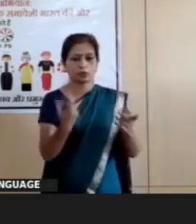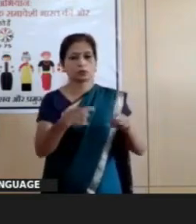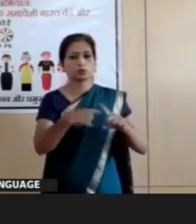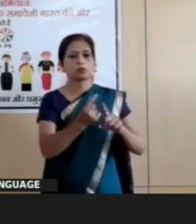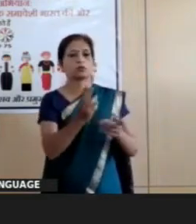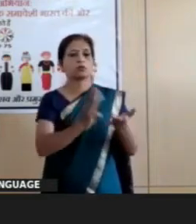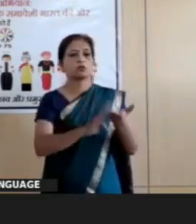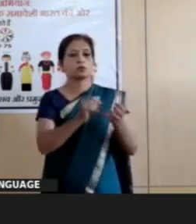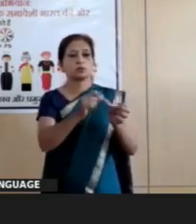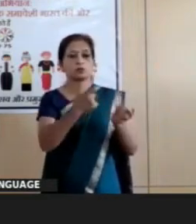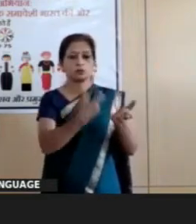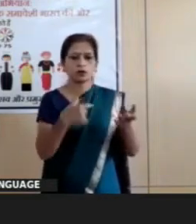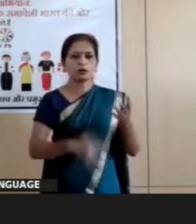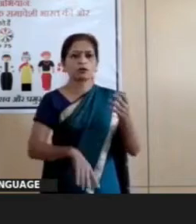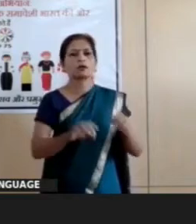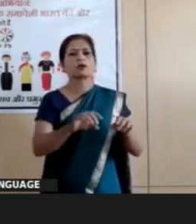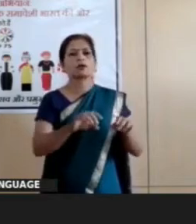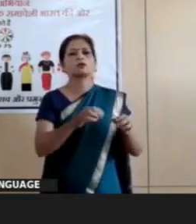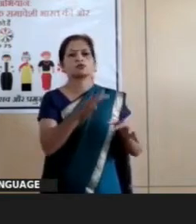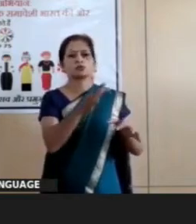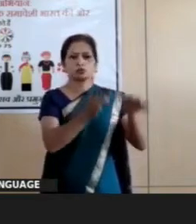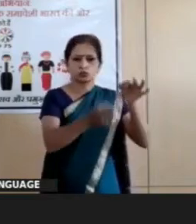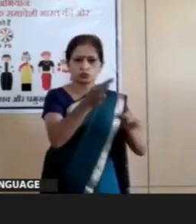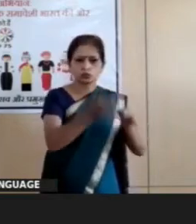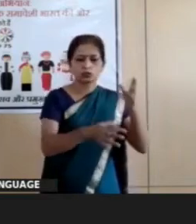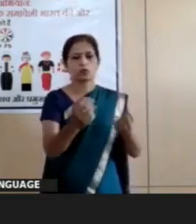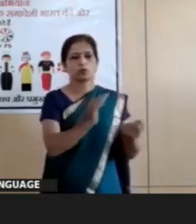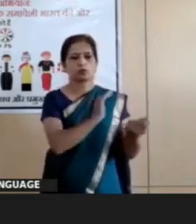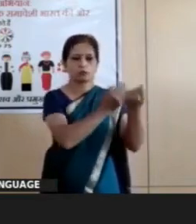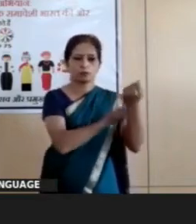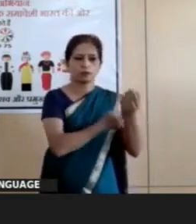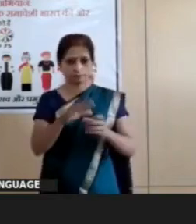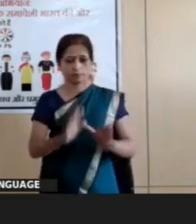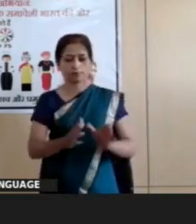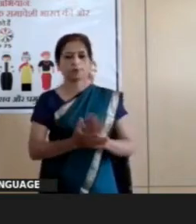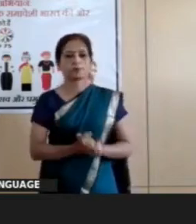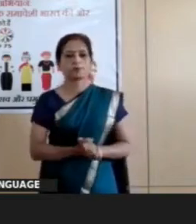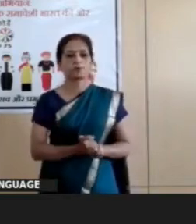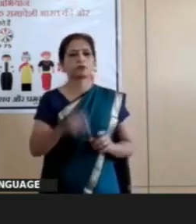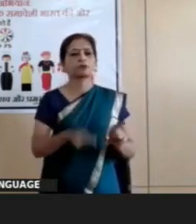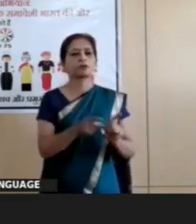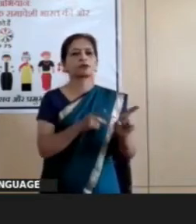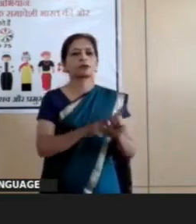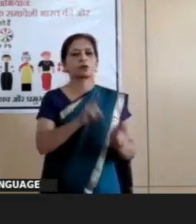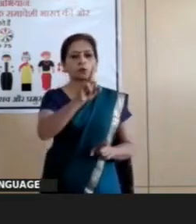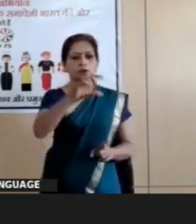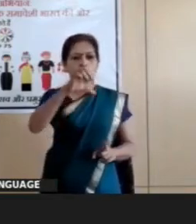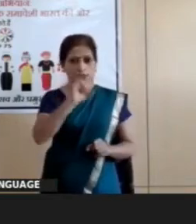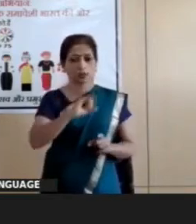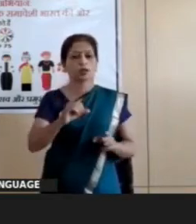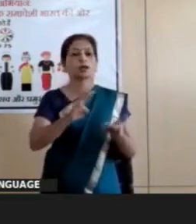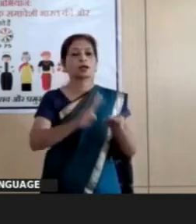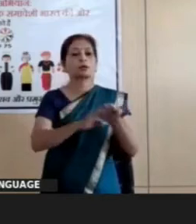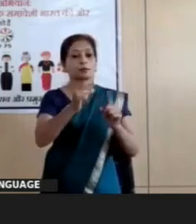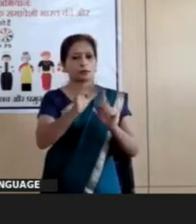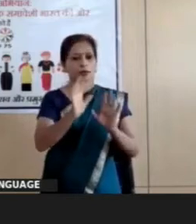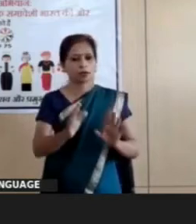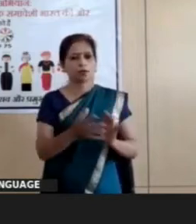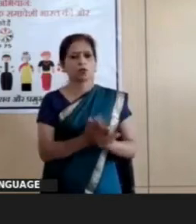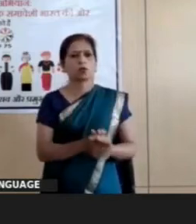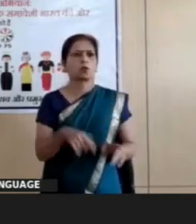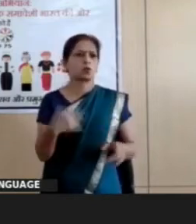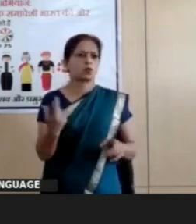मंत्री, मिनिस्ट्री ऑफ सोशल जस्टिस एंड एम्पावरमेंट हमारे साथ आज है। वो 1996